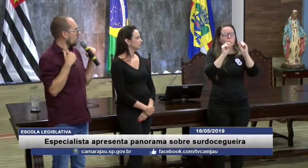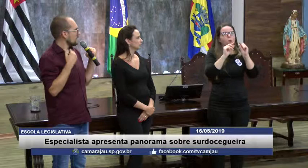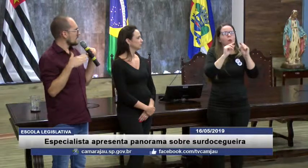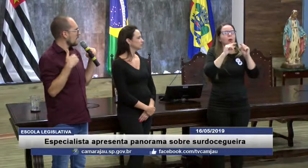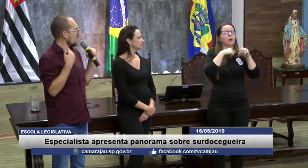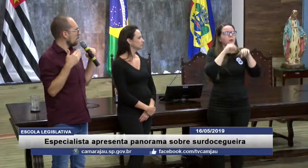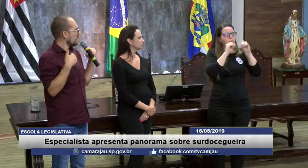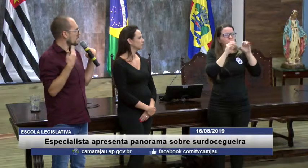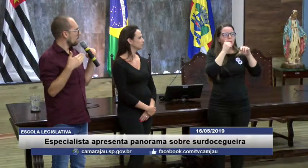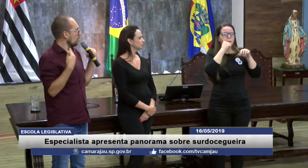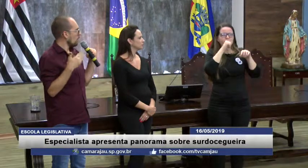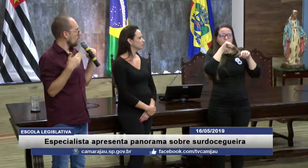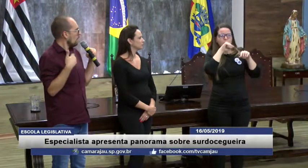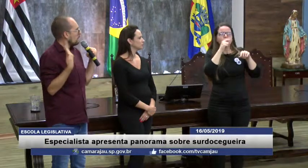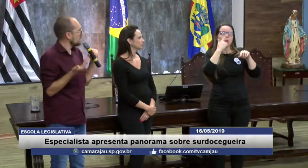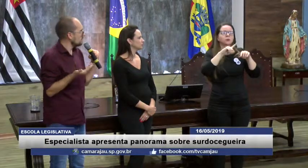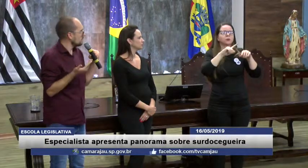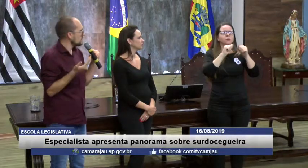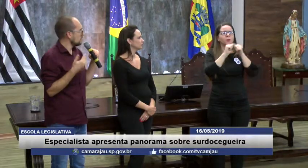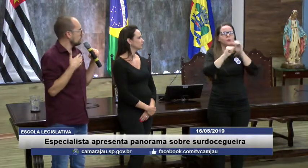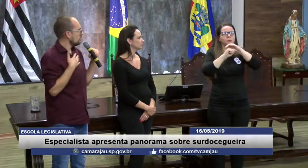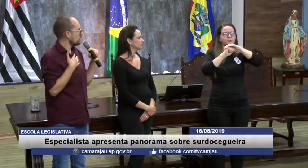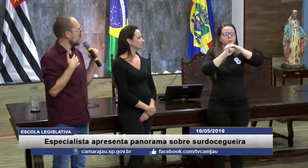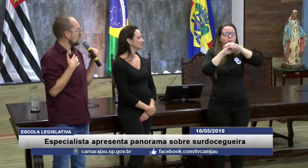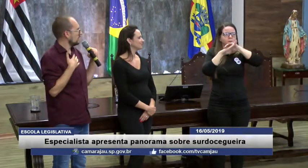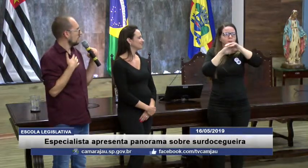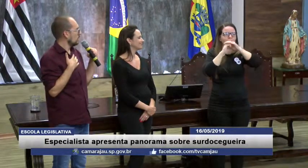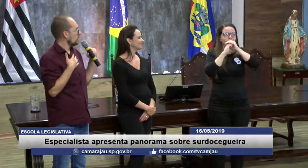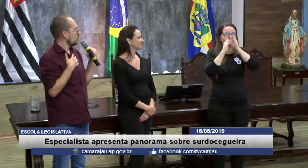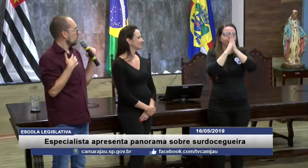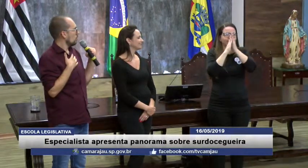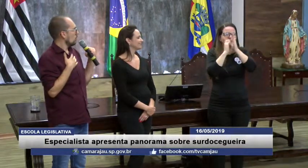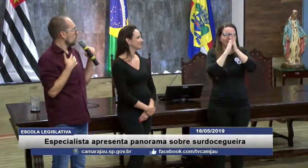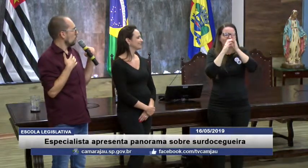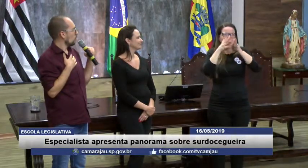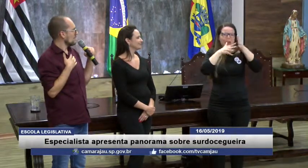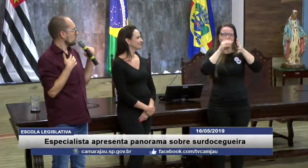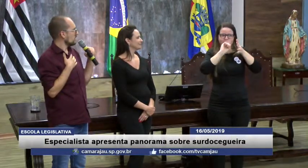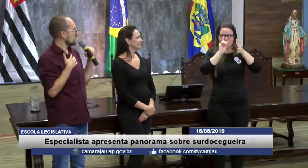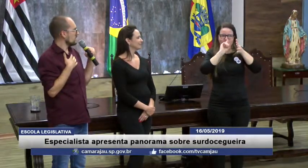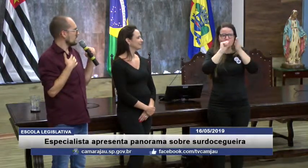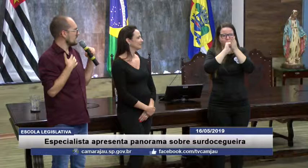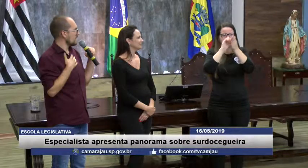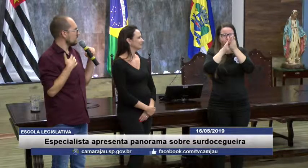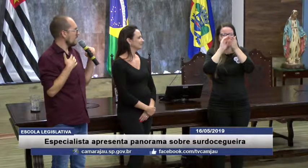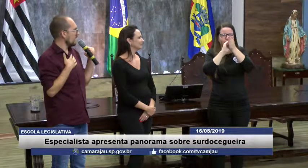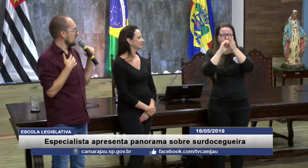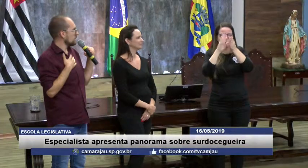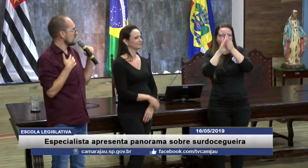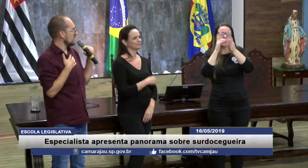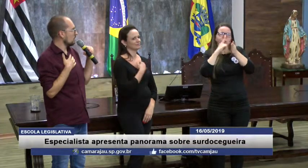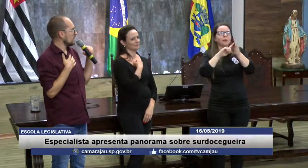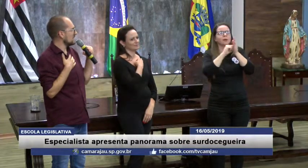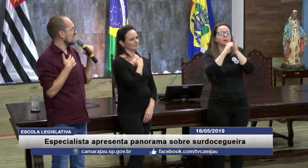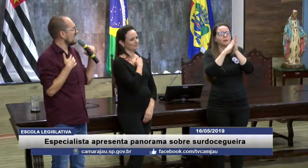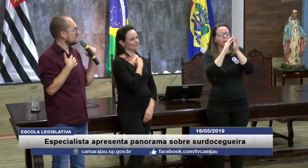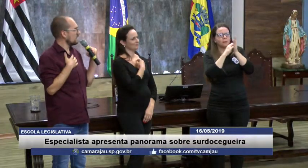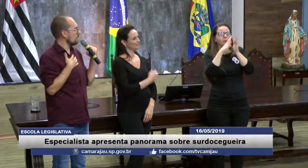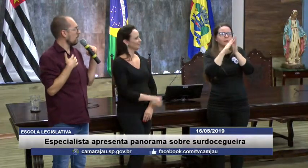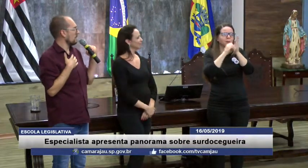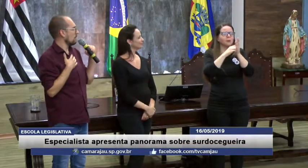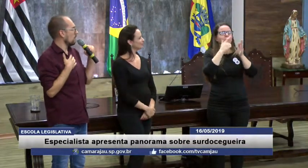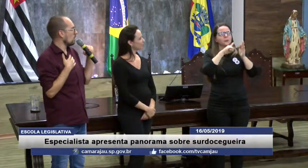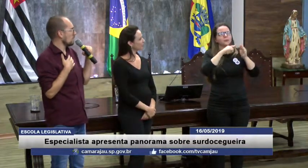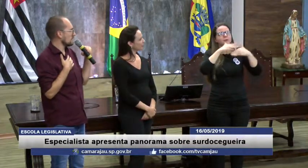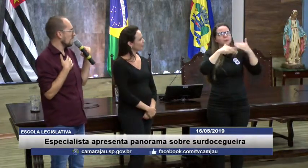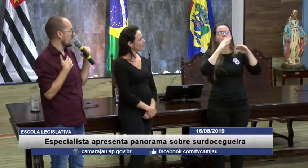eu comecei a perceber uma perda de visão, né? Então, o máximo que a gente fazia não era Libras, era uma escrita na